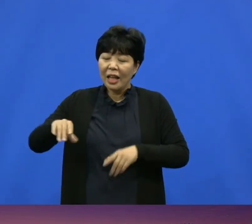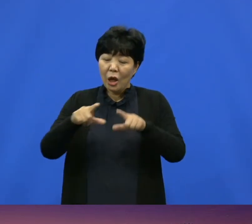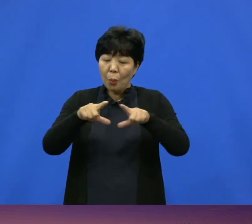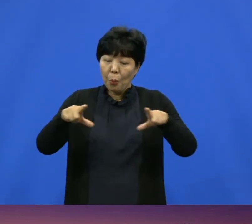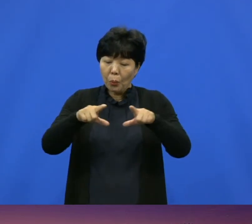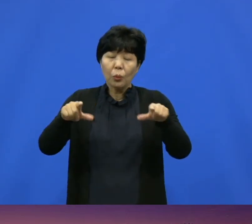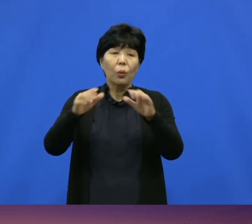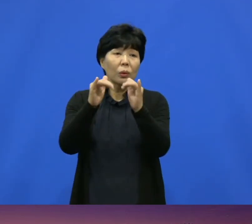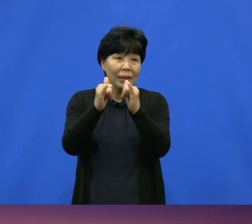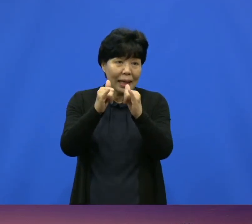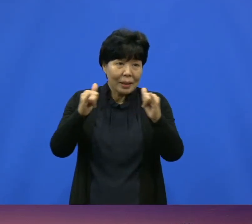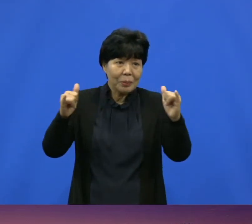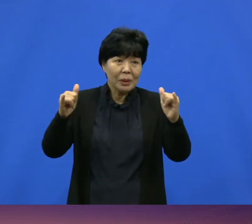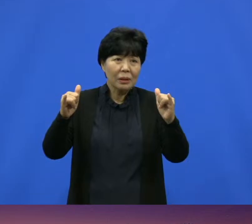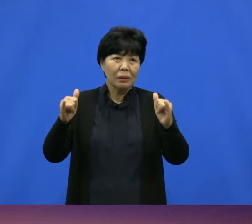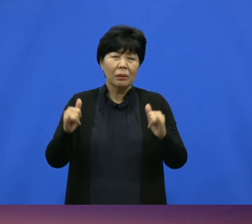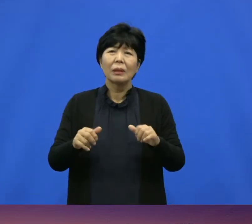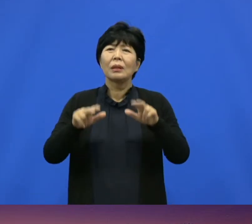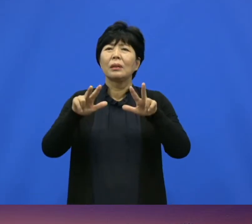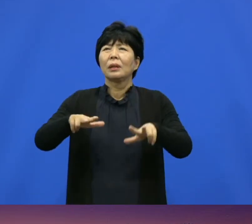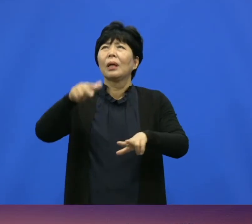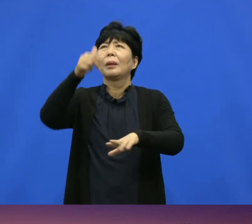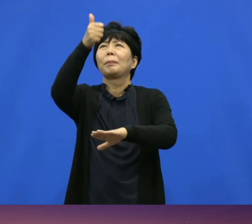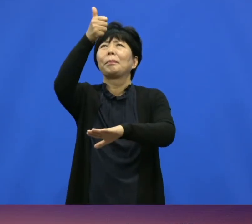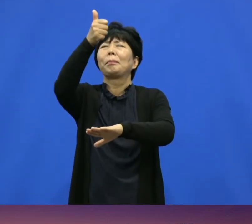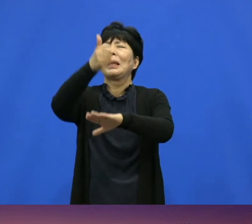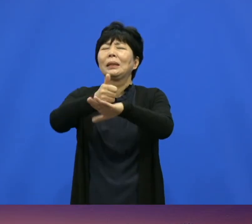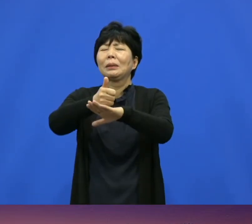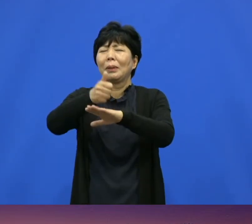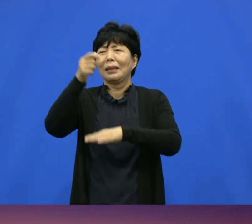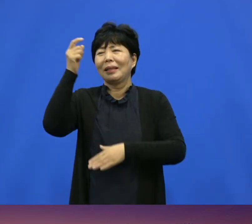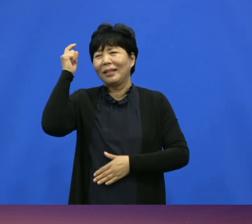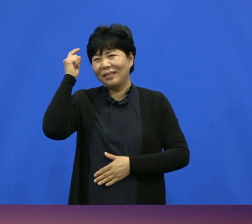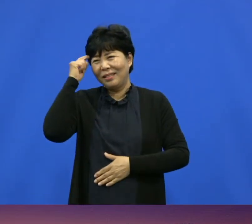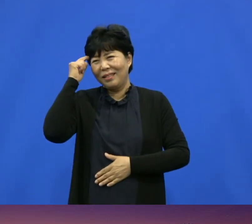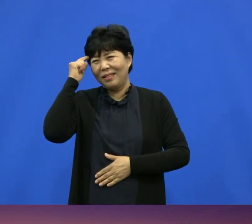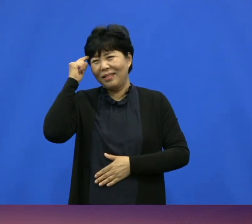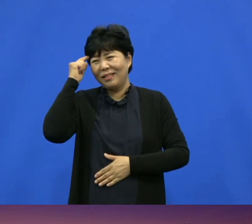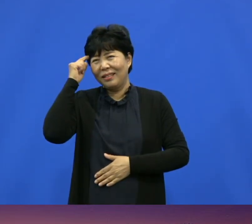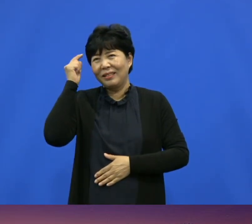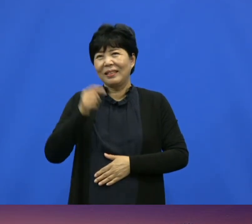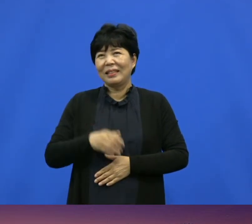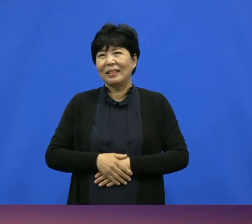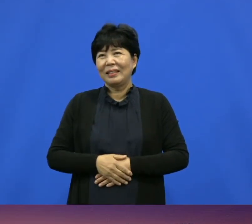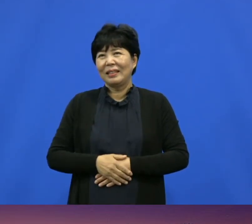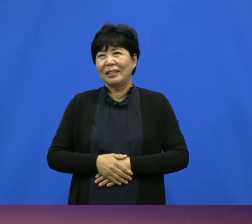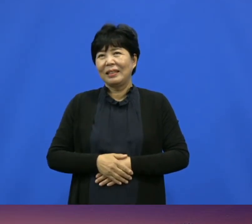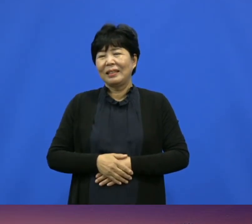이렇게 되면 어떻게 해요? 그게 끝이에요. 문제는 무엇입니까? 실패가 아니라는 거예요.